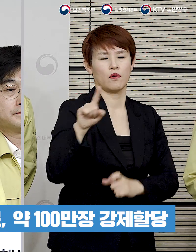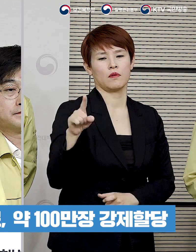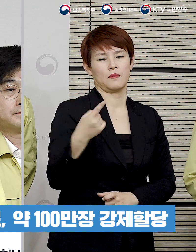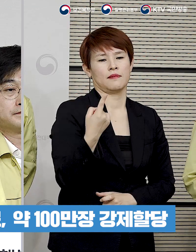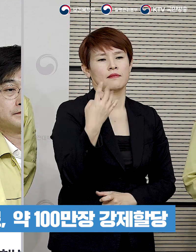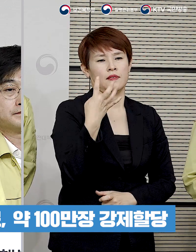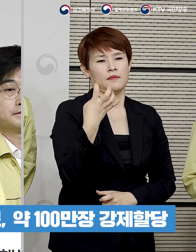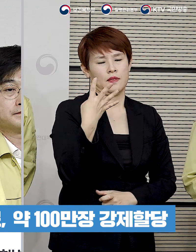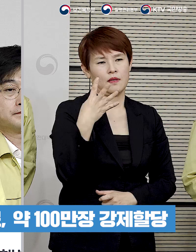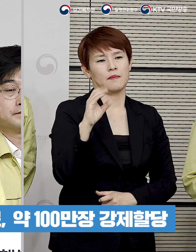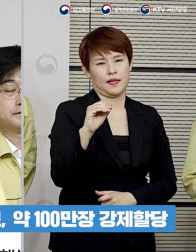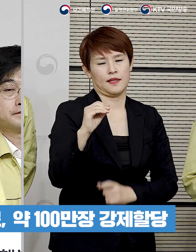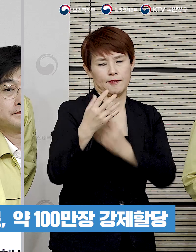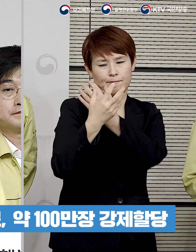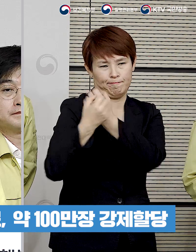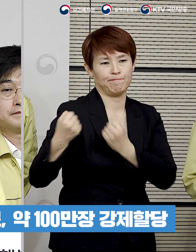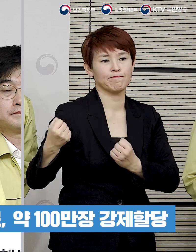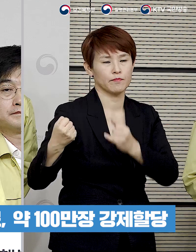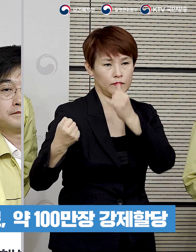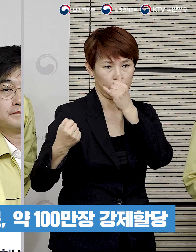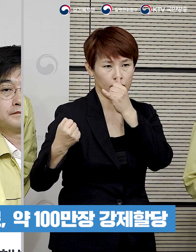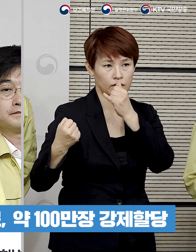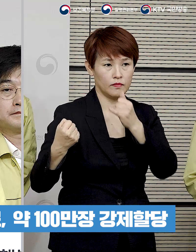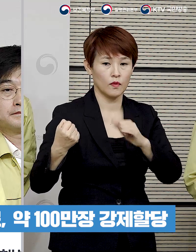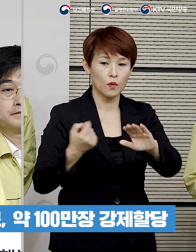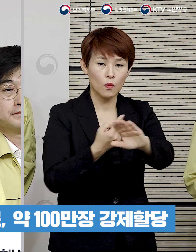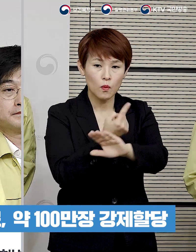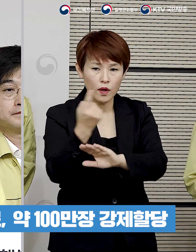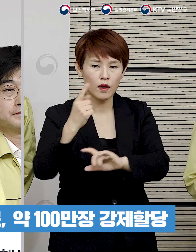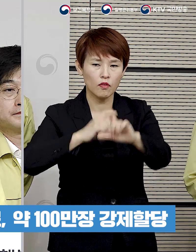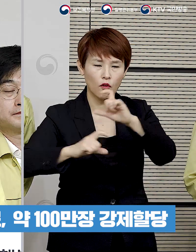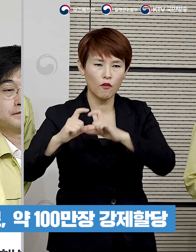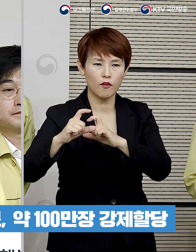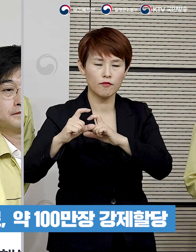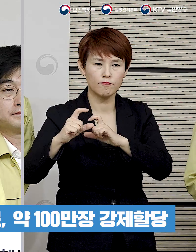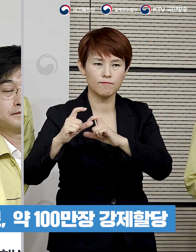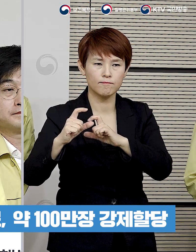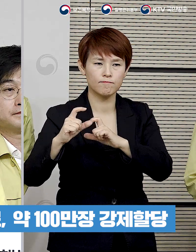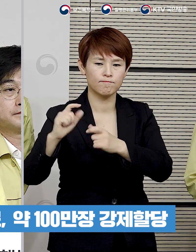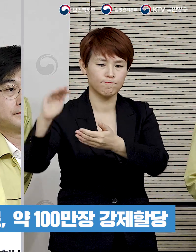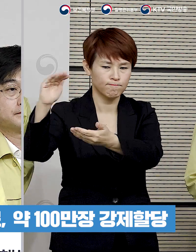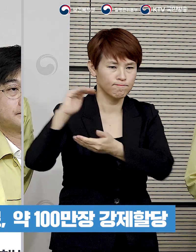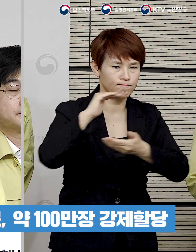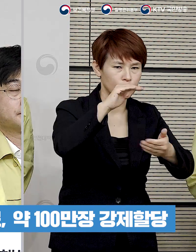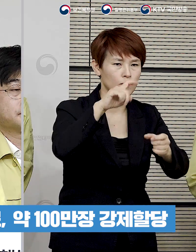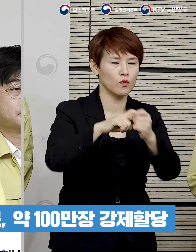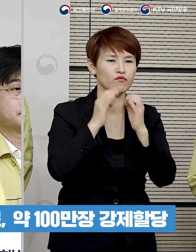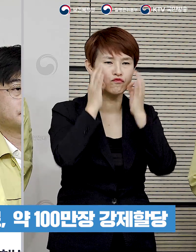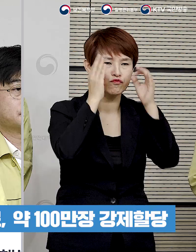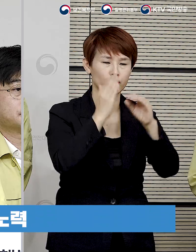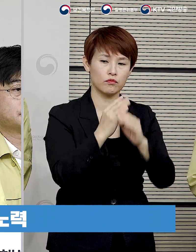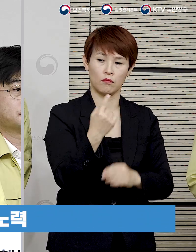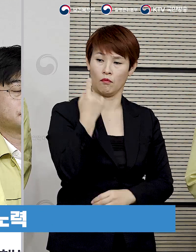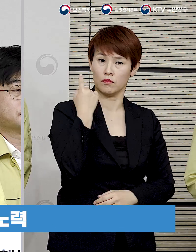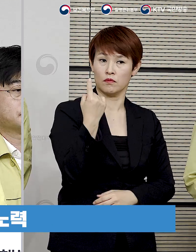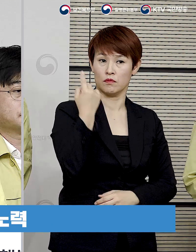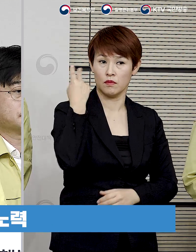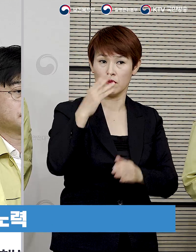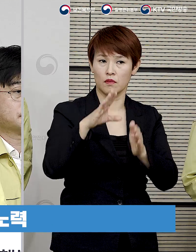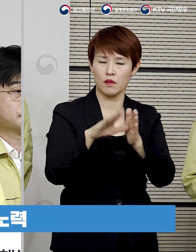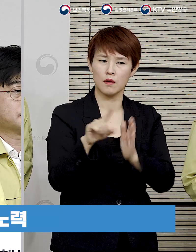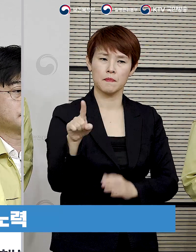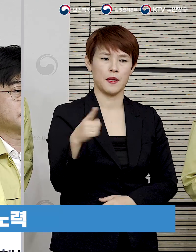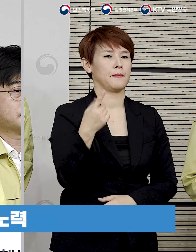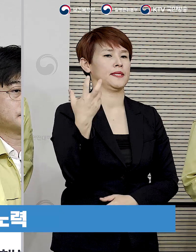한 144만 장까지 지금 확대해서 계약을 하고 있고 그 외에도 계속 공급을 확충하기 위해서 노력을 하고 있습니다. 일례로 어제와